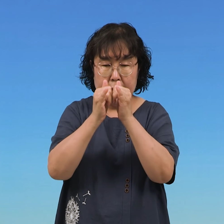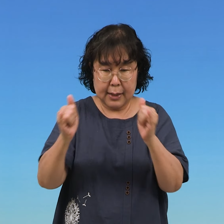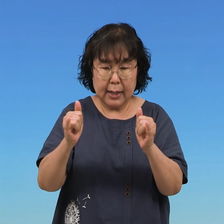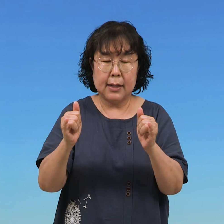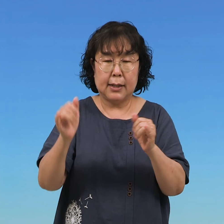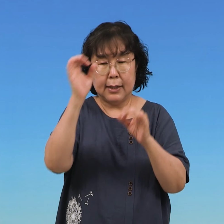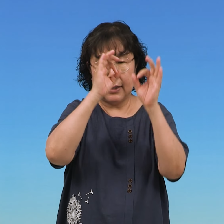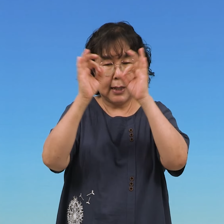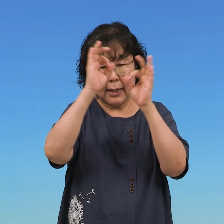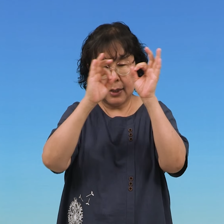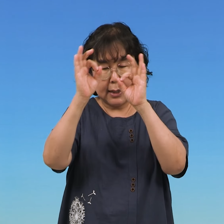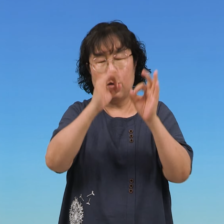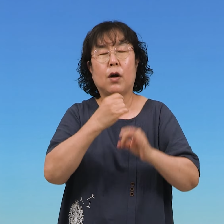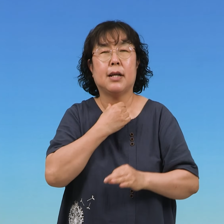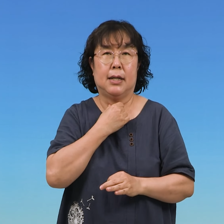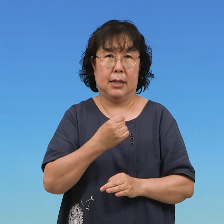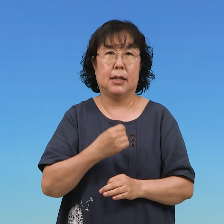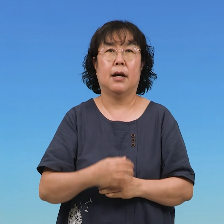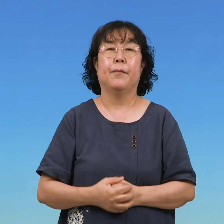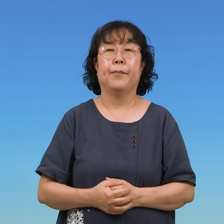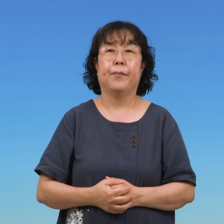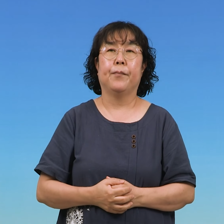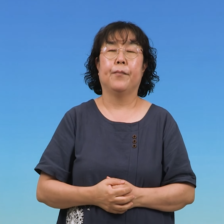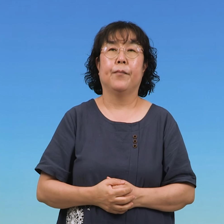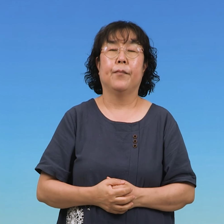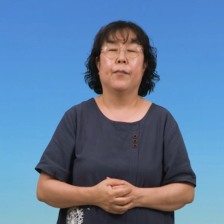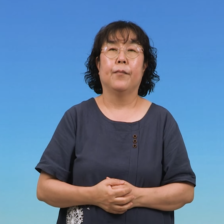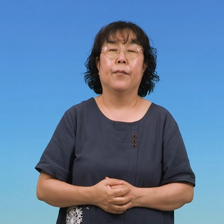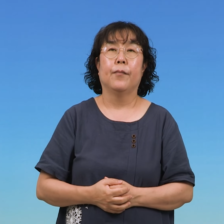자들을 찾으시느니라.